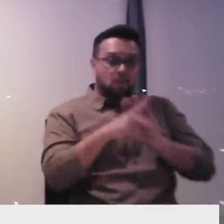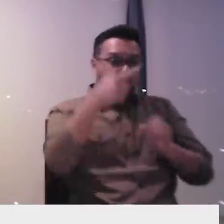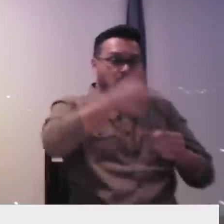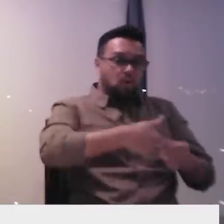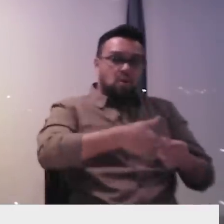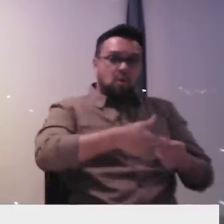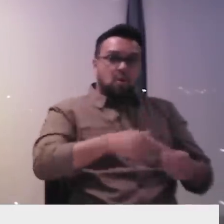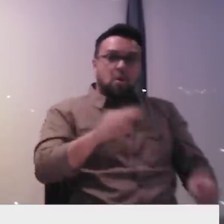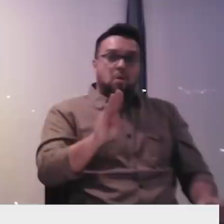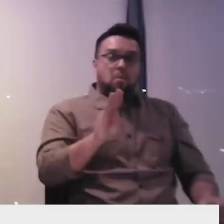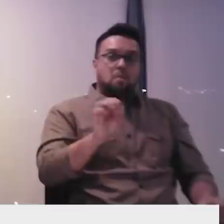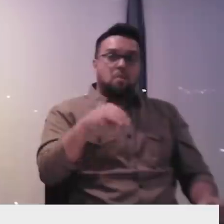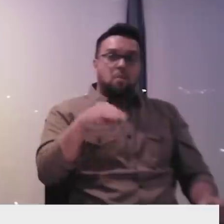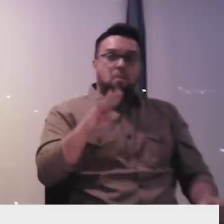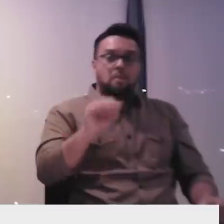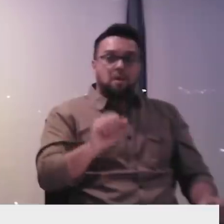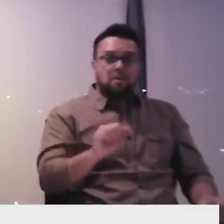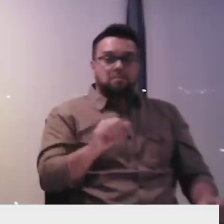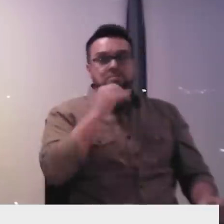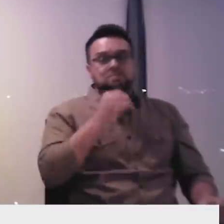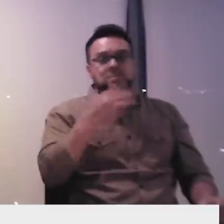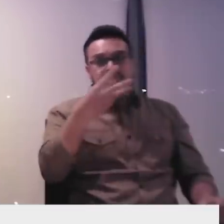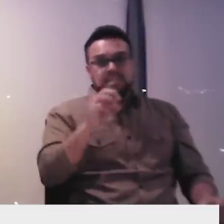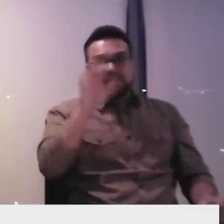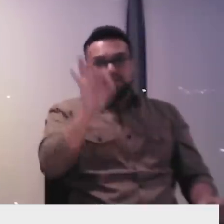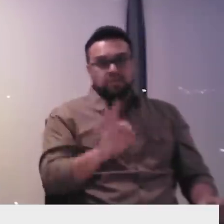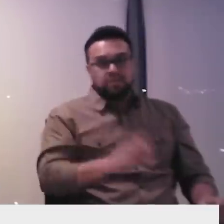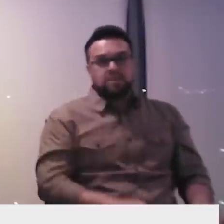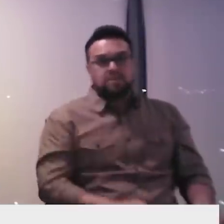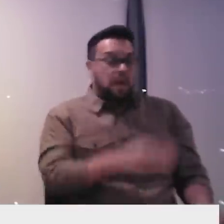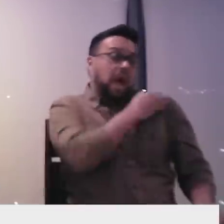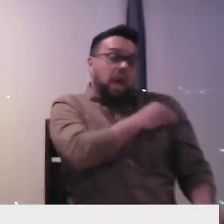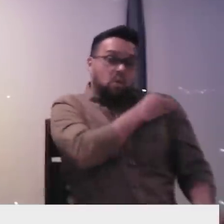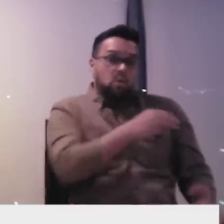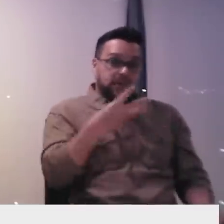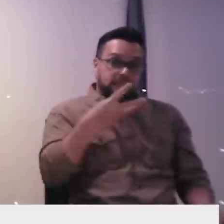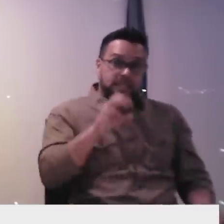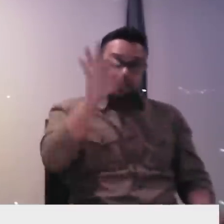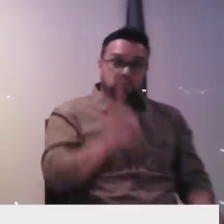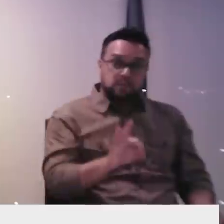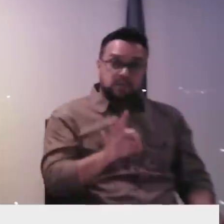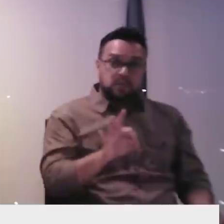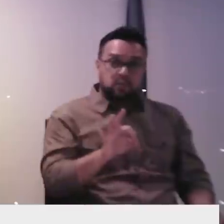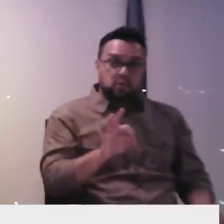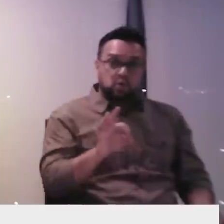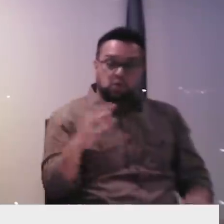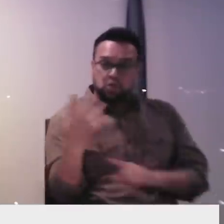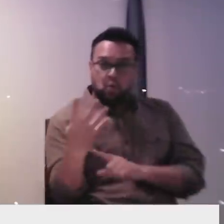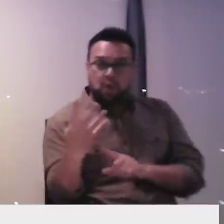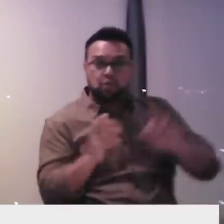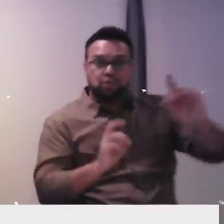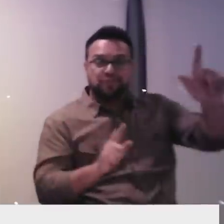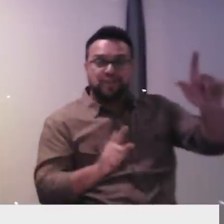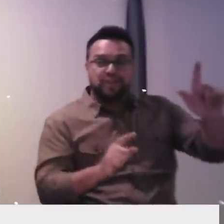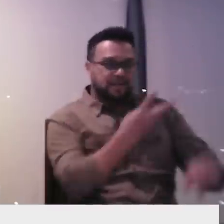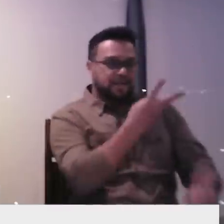Porque, obviamente, 30% de... Vamos falar em álcool, né? 30% de 4 é diferente de 30% de